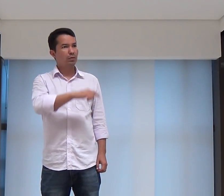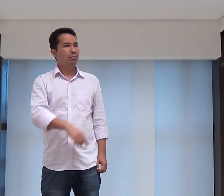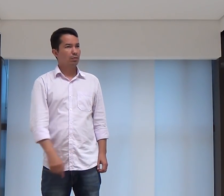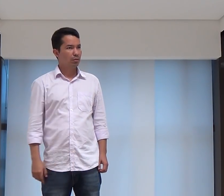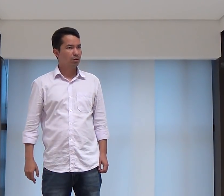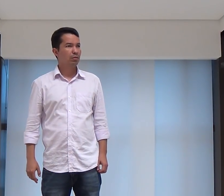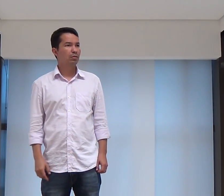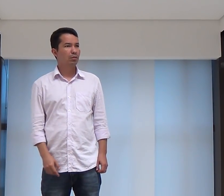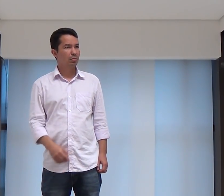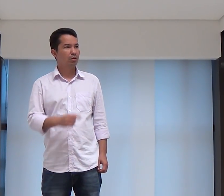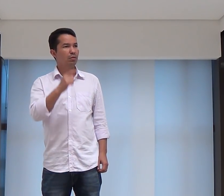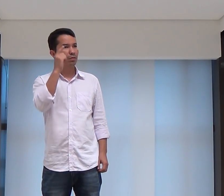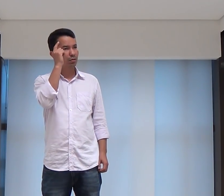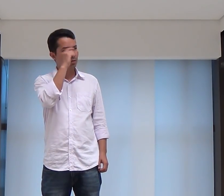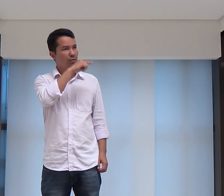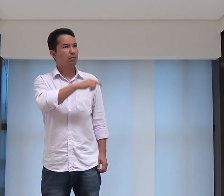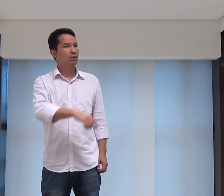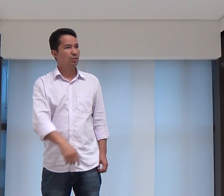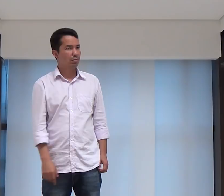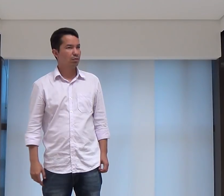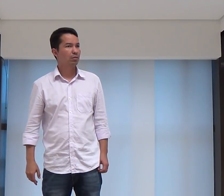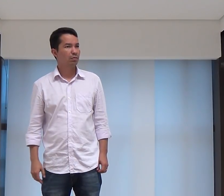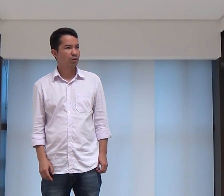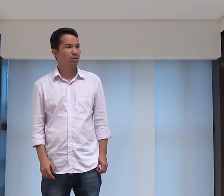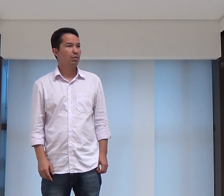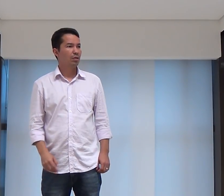É difícil. É difícil.